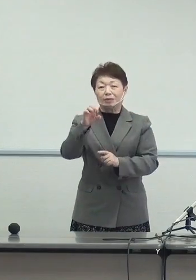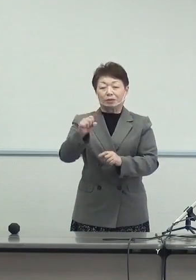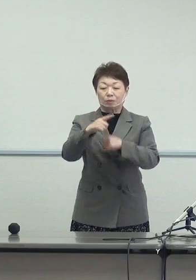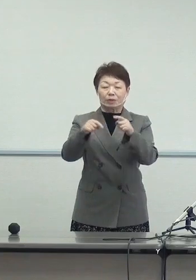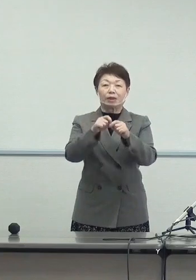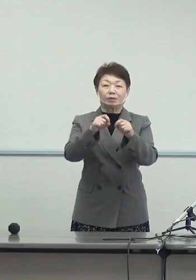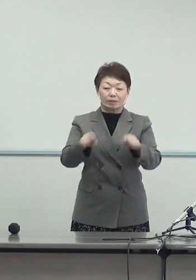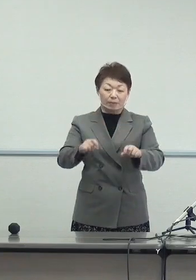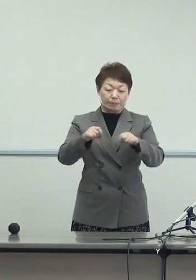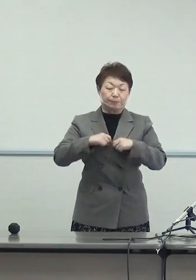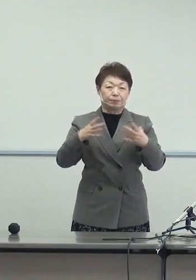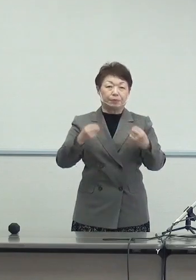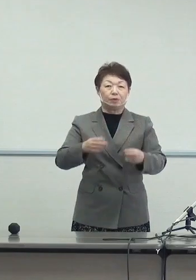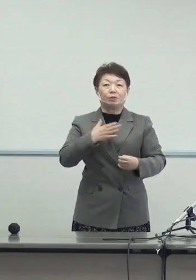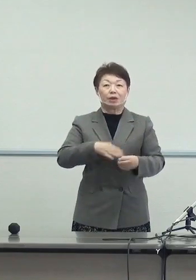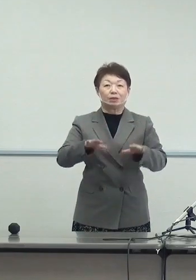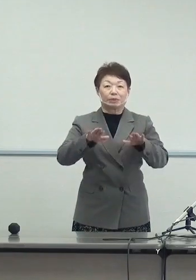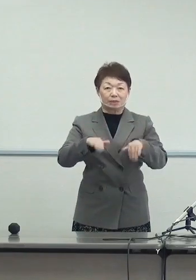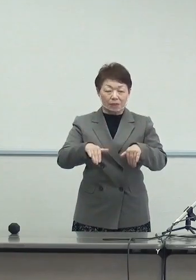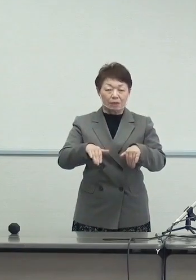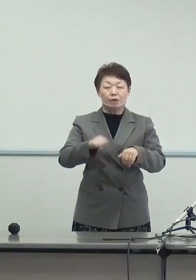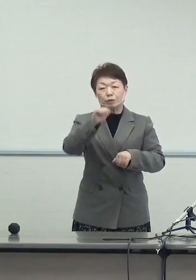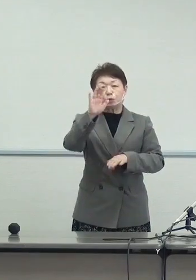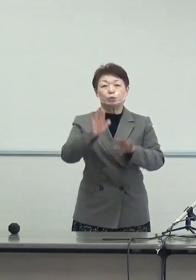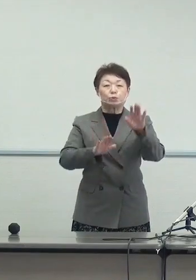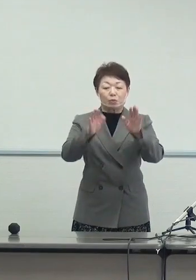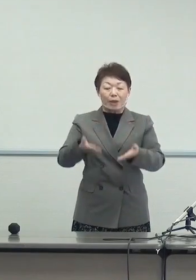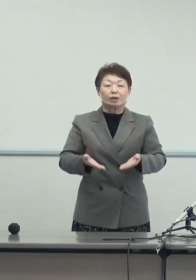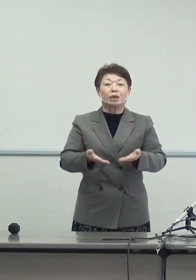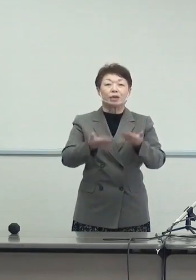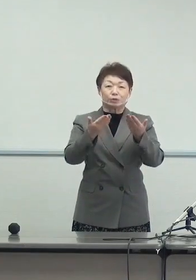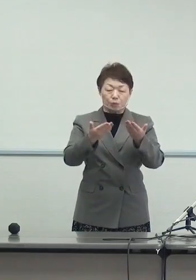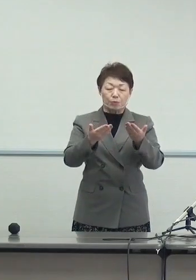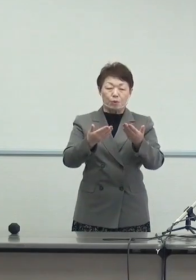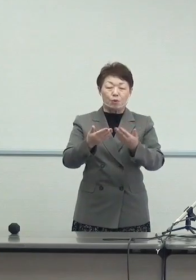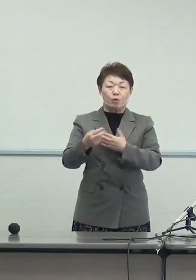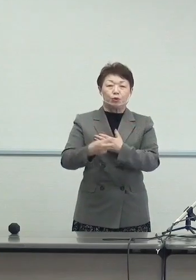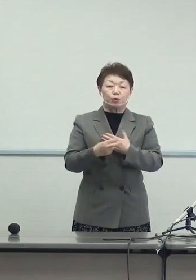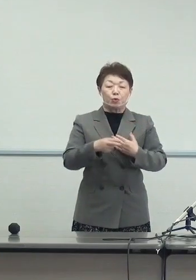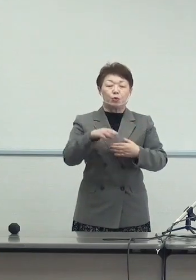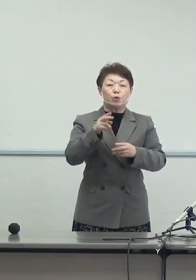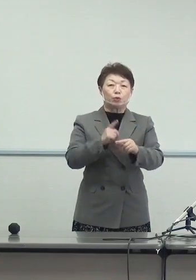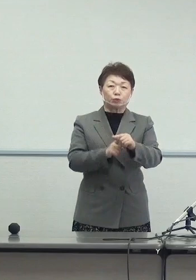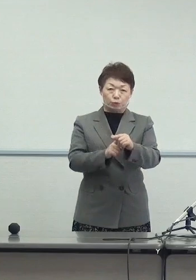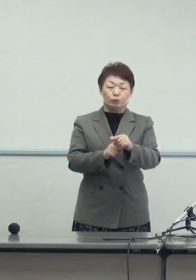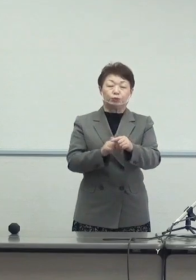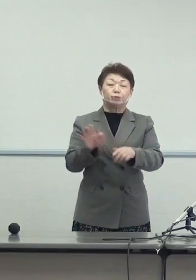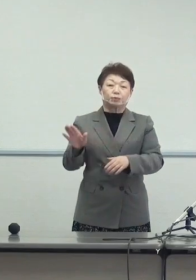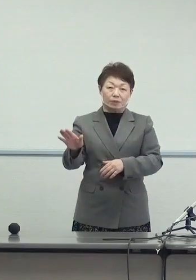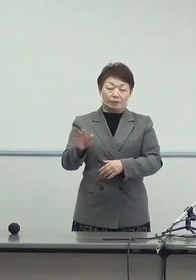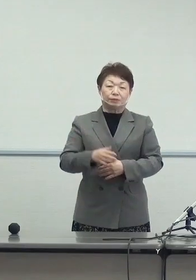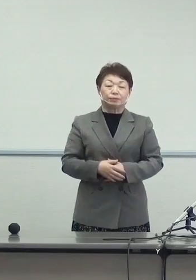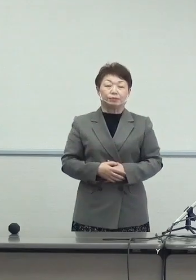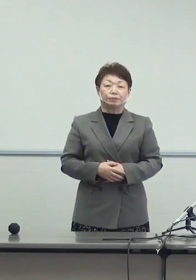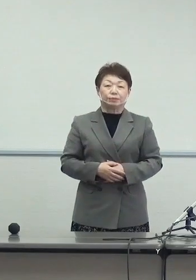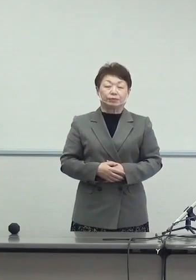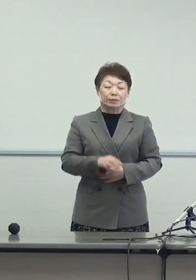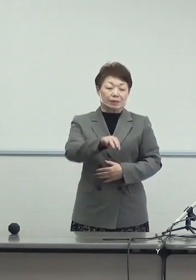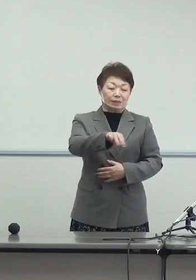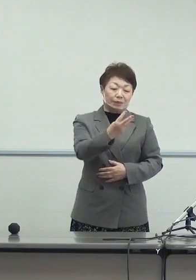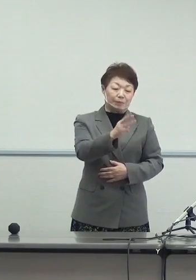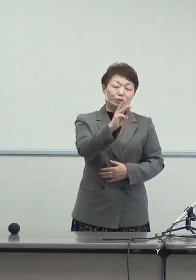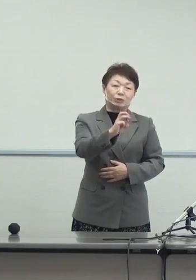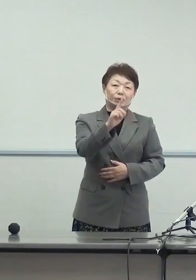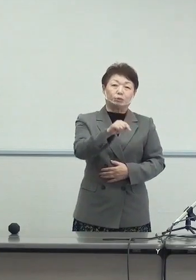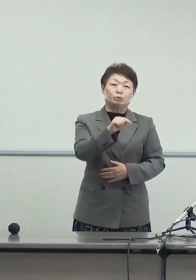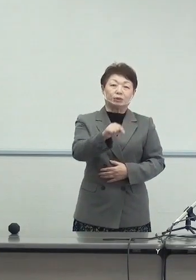確認したものでございます。いずれも症状は軽症、また現在療養中ということでございます。次の330